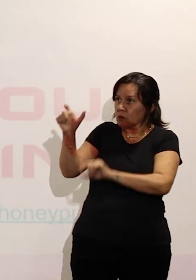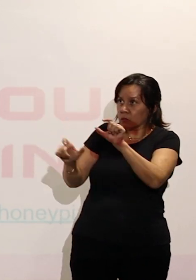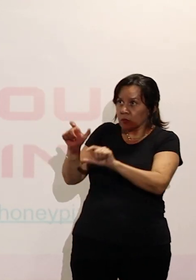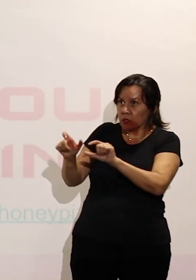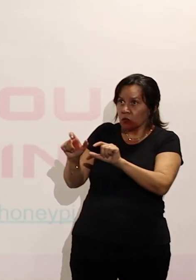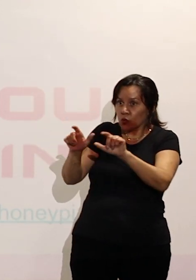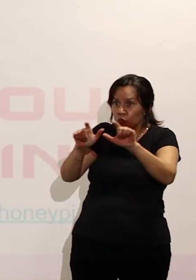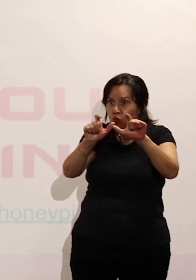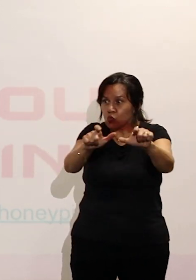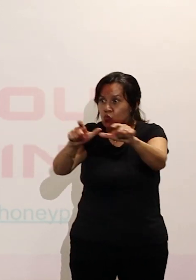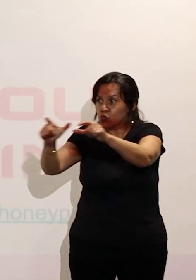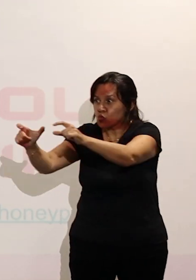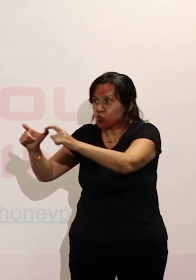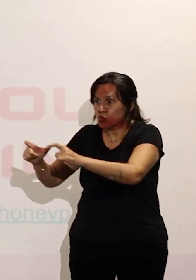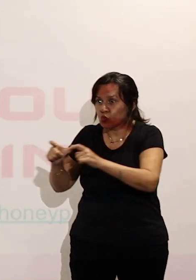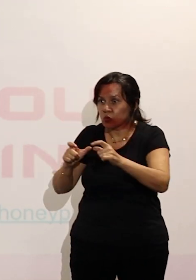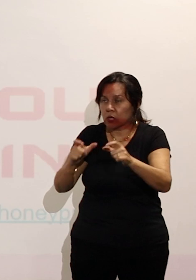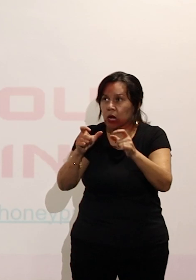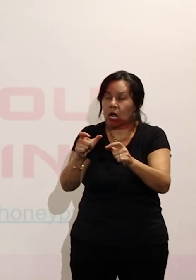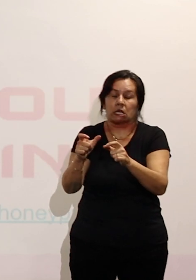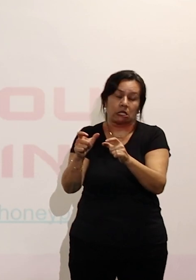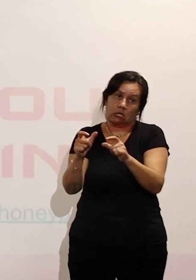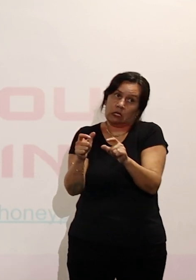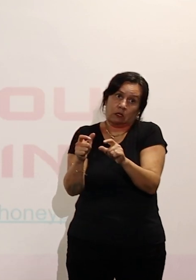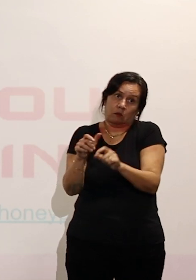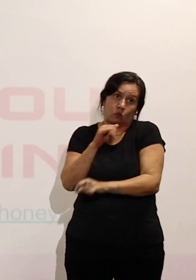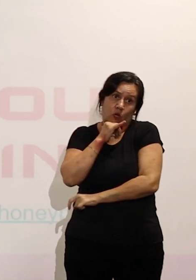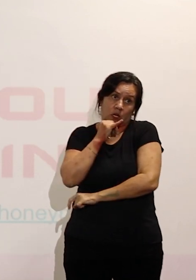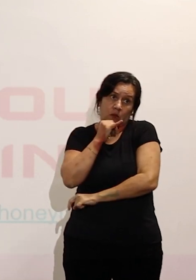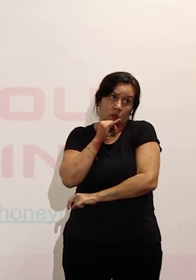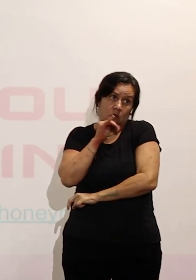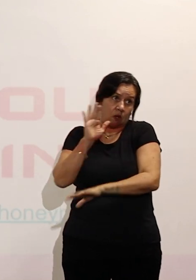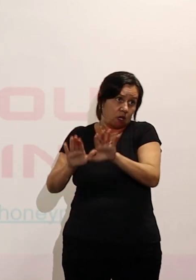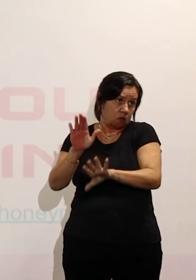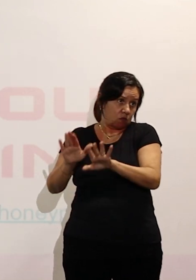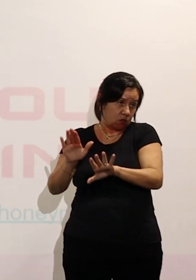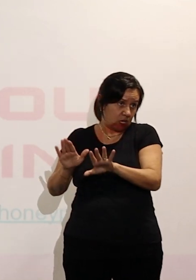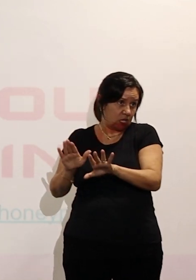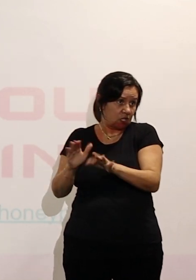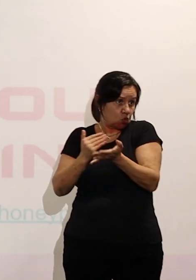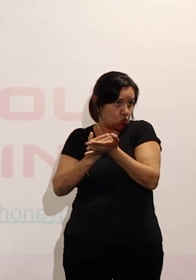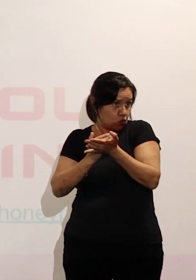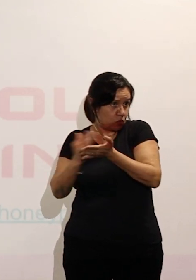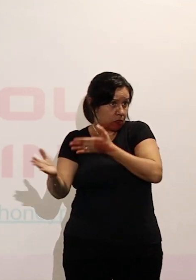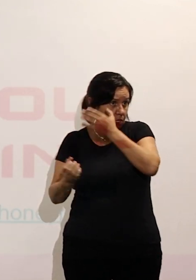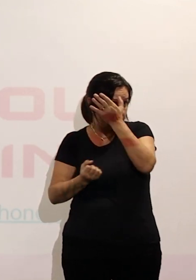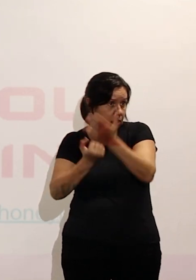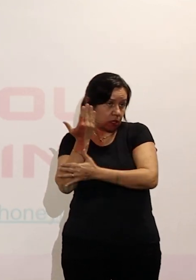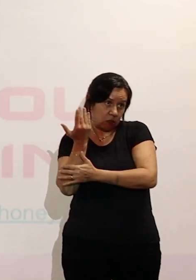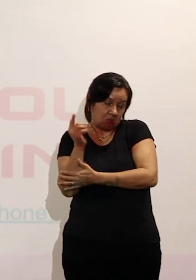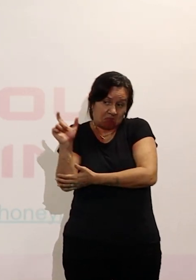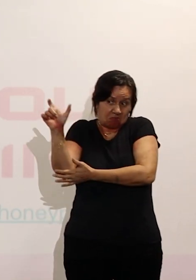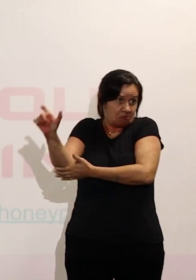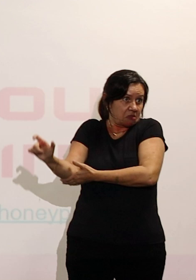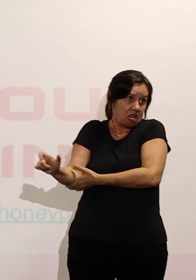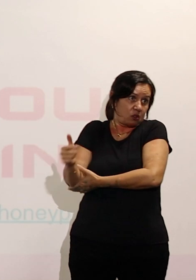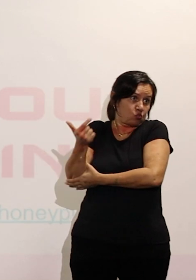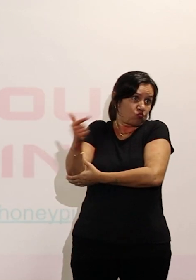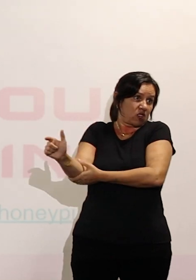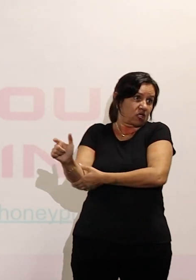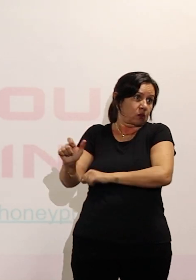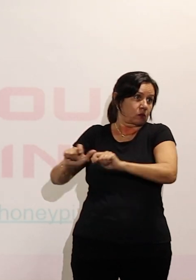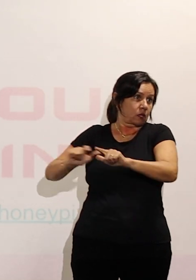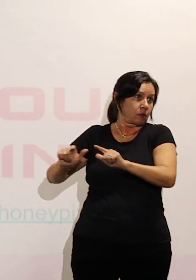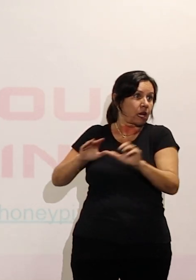algum cenário, elementos, né, da interface, às vezes, num primeiro momento de criação, ela não vai ter uma tarefa.